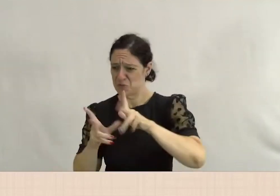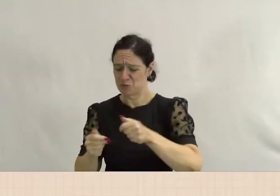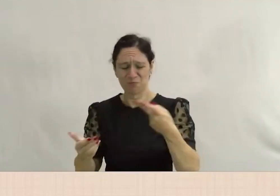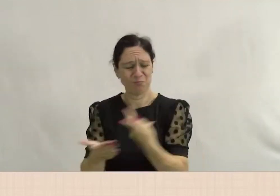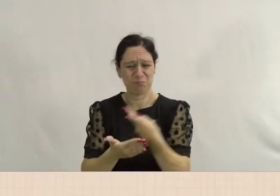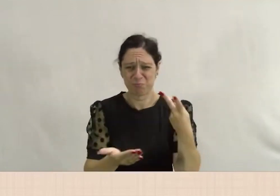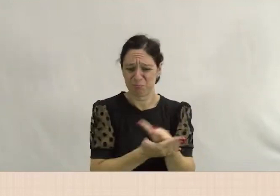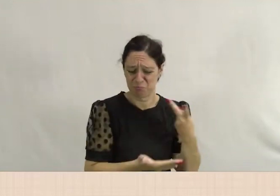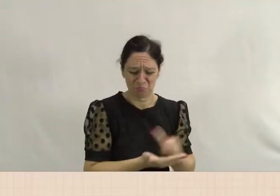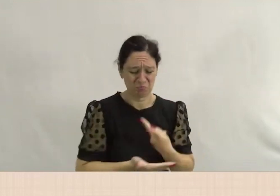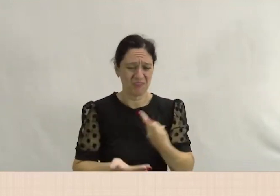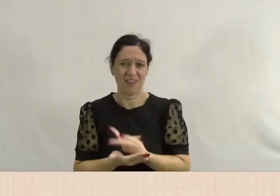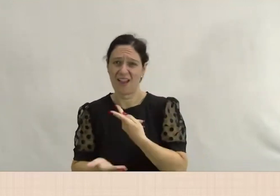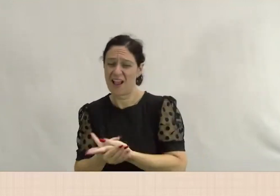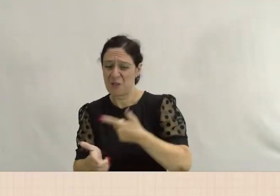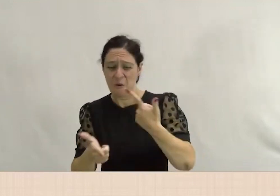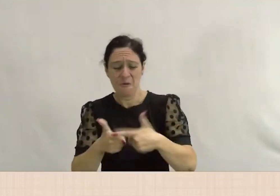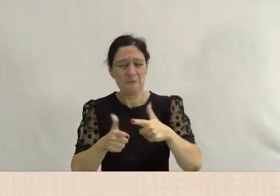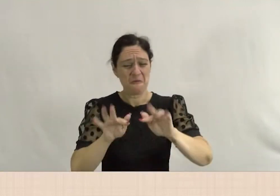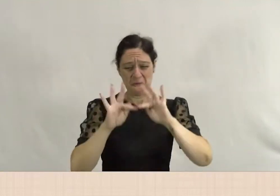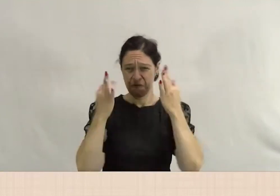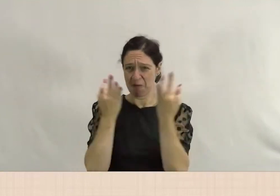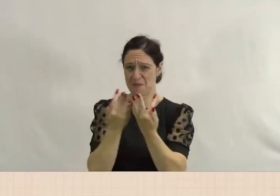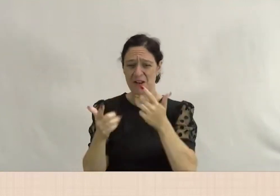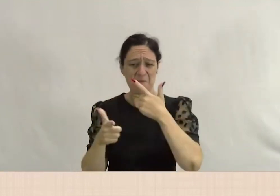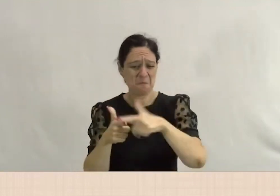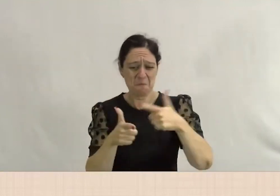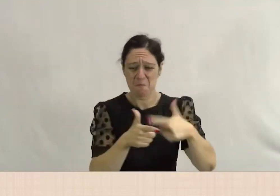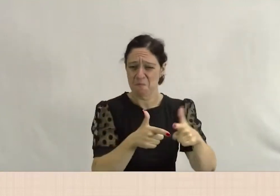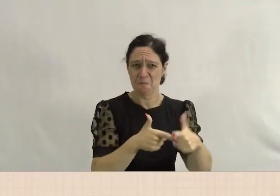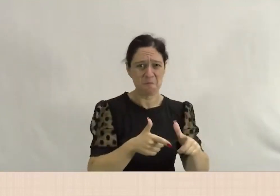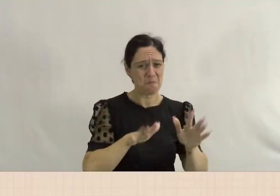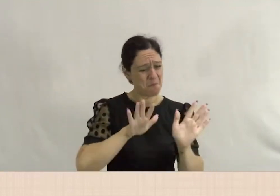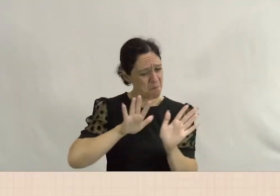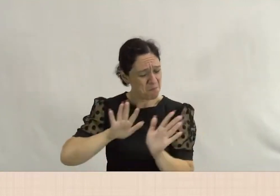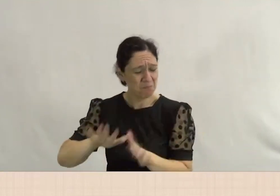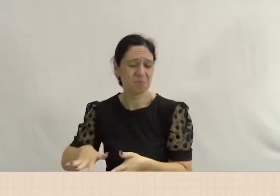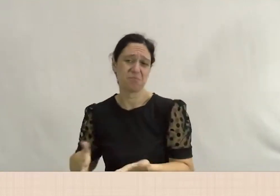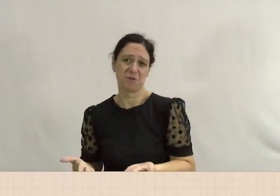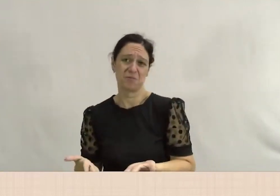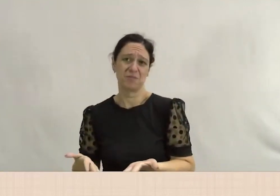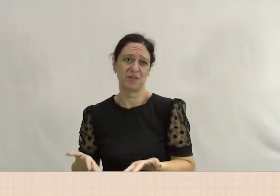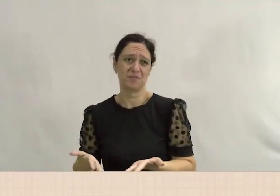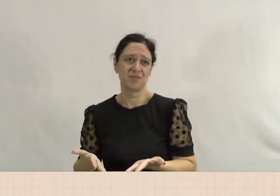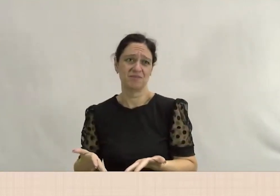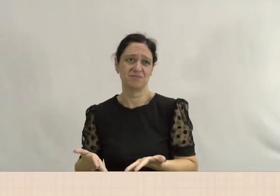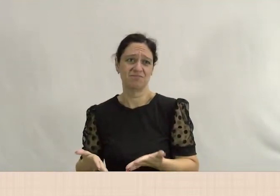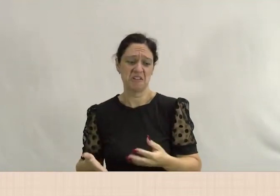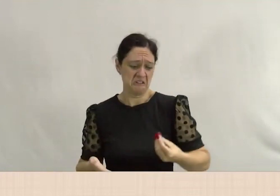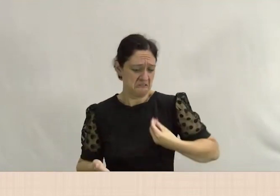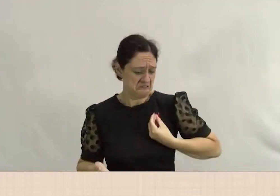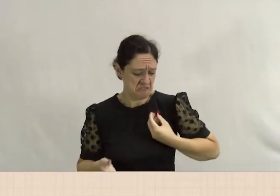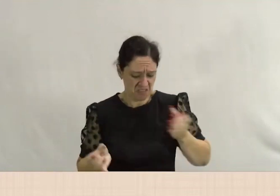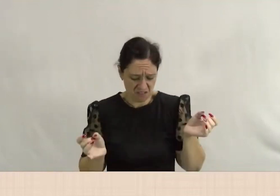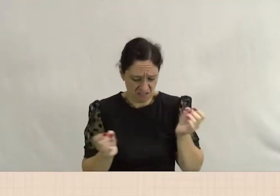dando errado. Tem um problema na minha família que eu nem quero contar para vocês. Mas chegou o fim da minha